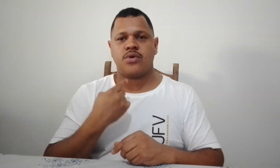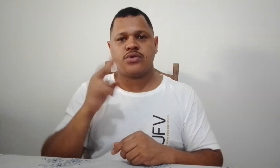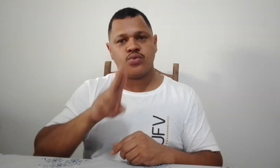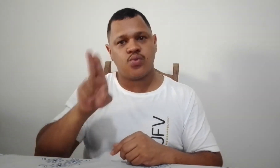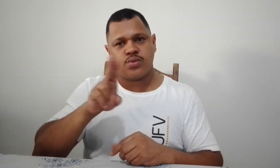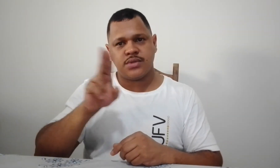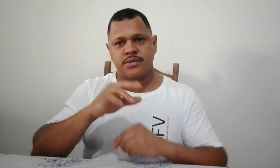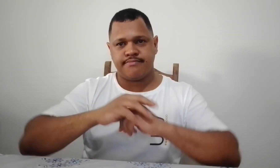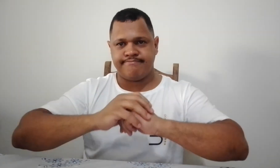cotidiano.